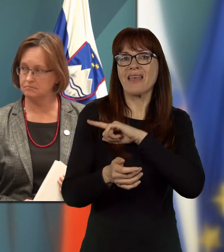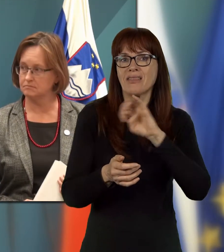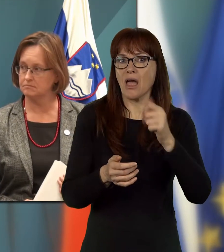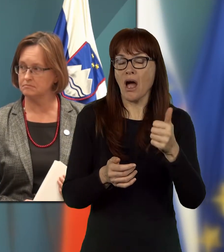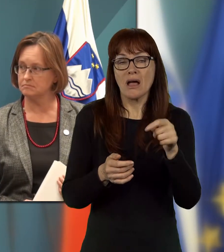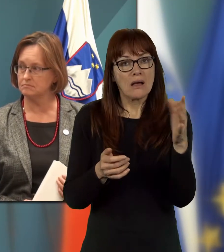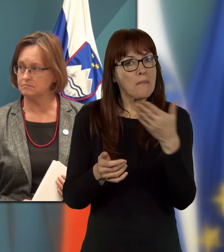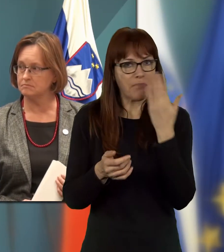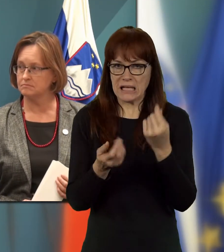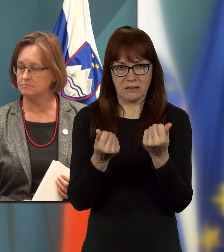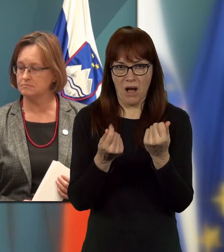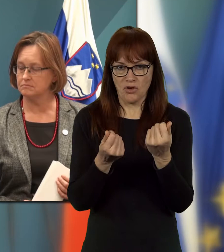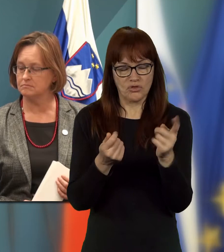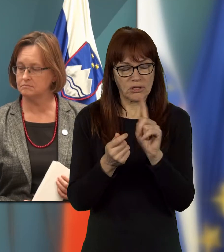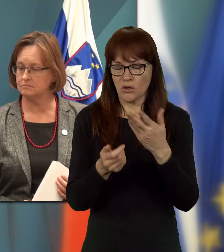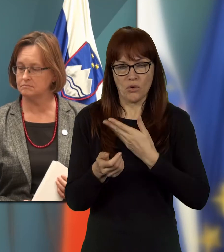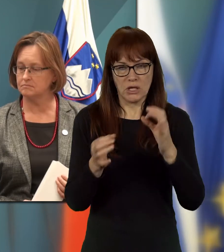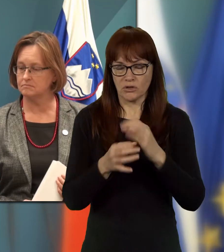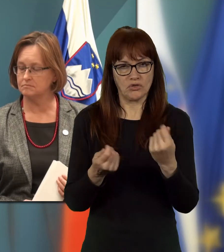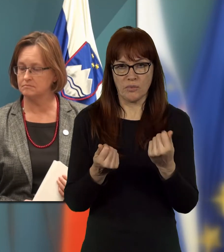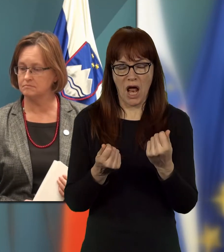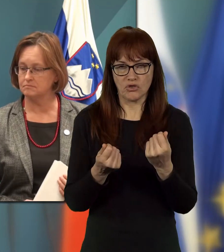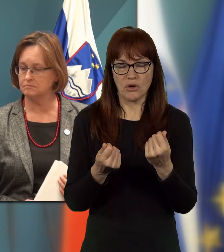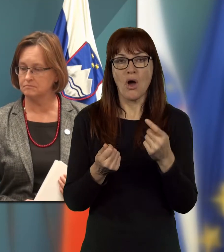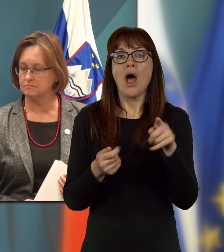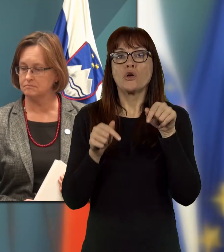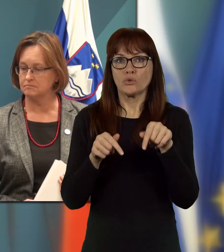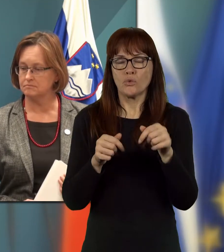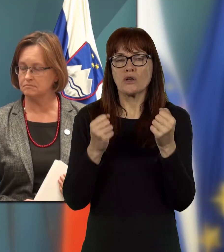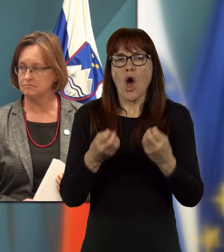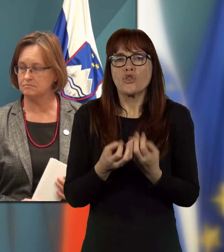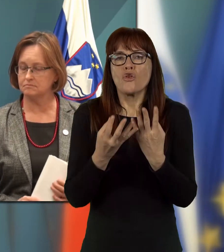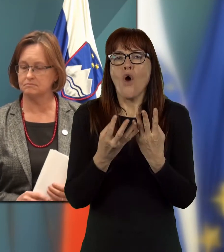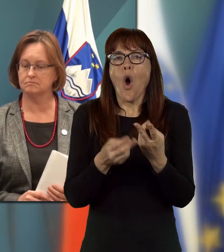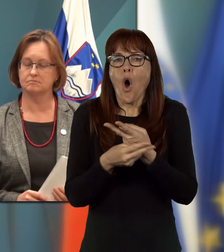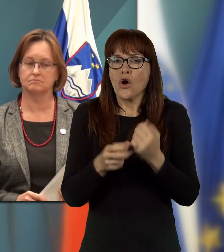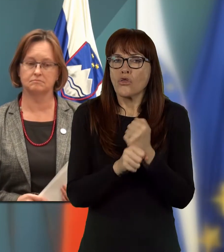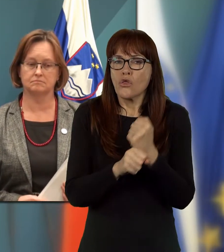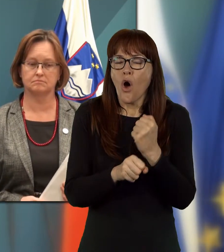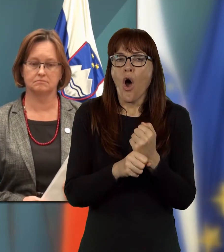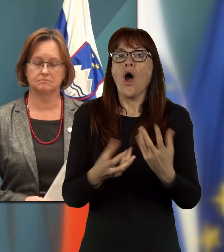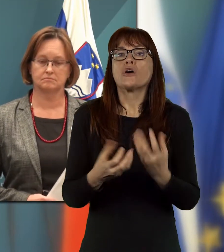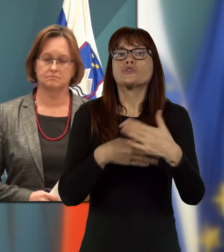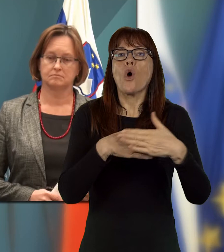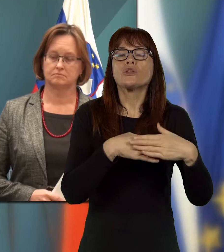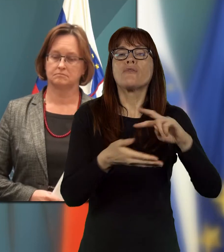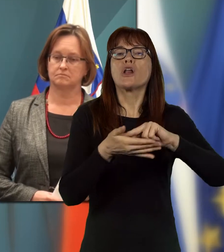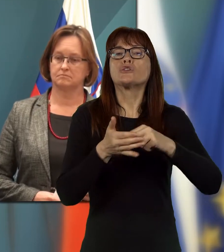ampak niso bili za to plačani. So pa v bistvu tukaj zelo tvorno sodelovali